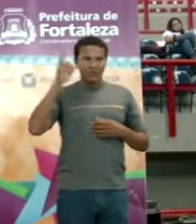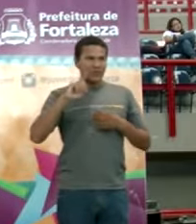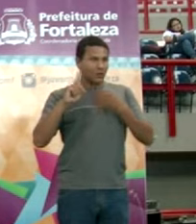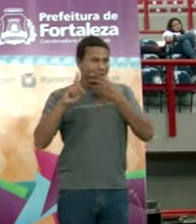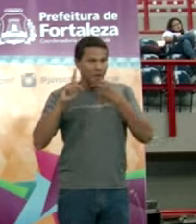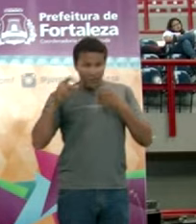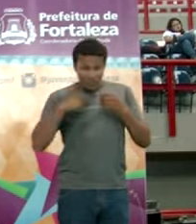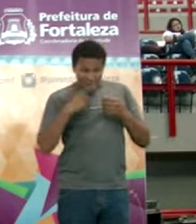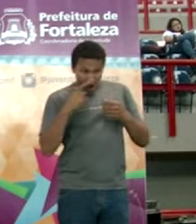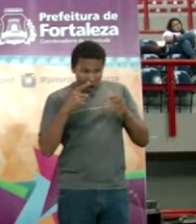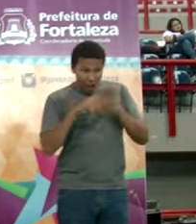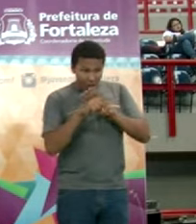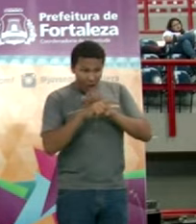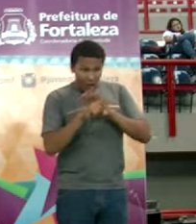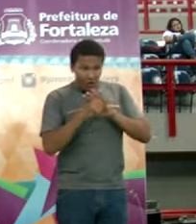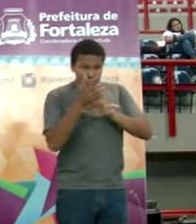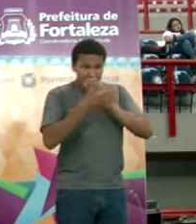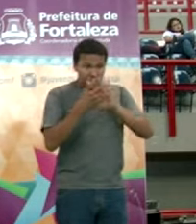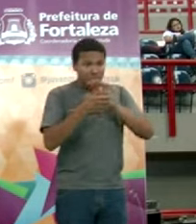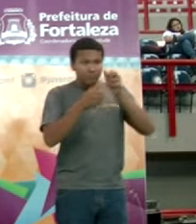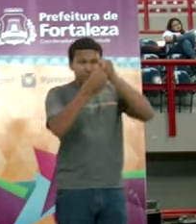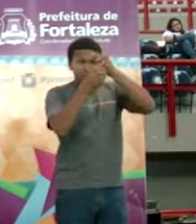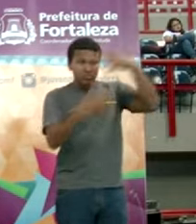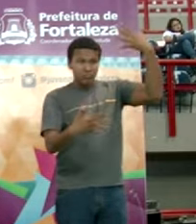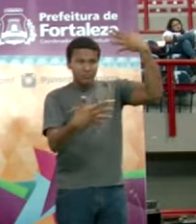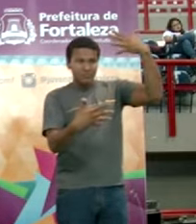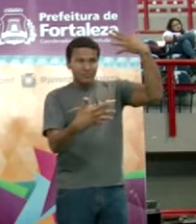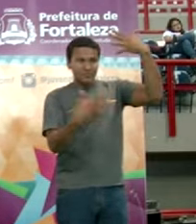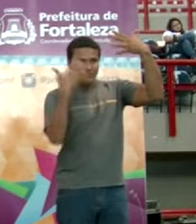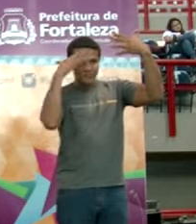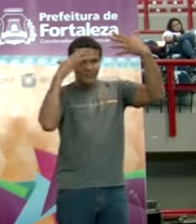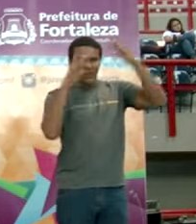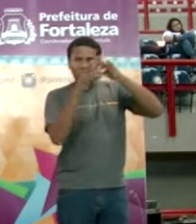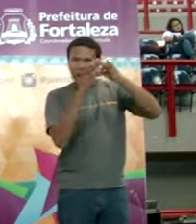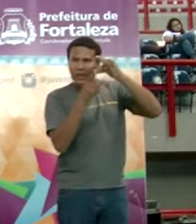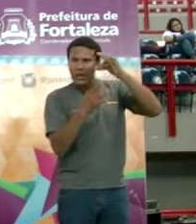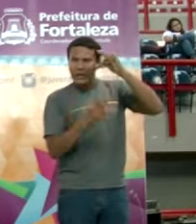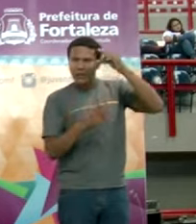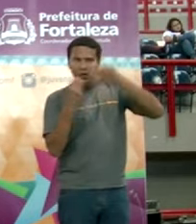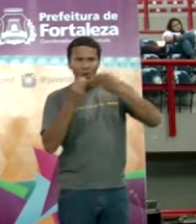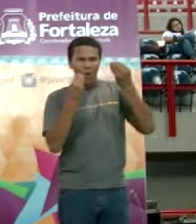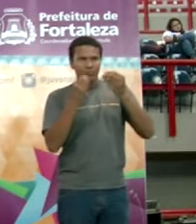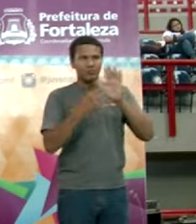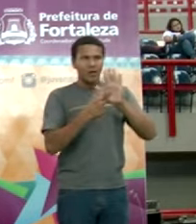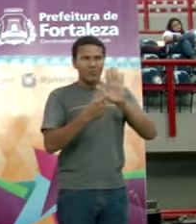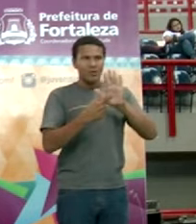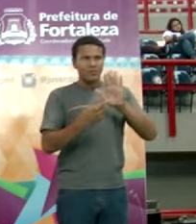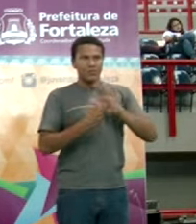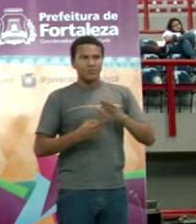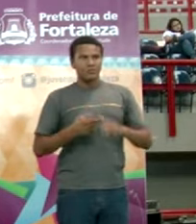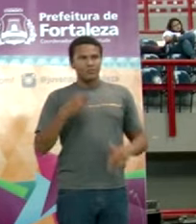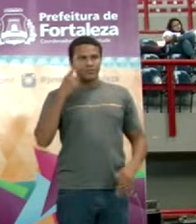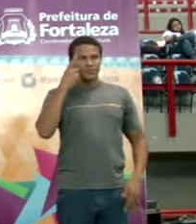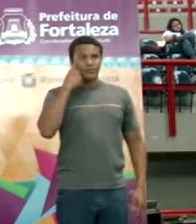questão não, eu estou mostrando tudo que a questão poderia cobrar com relação ao assunto dela. Então guarda bem o que eu estou te falando. Ponto